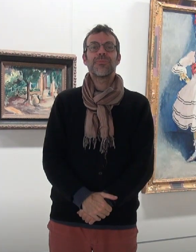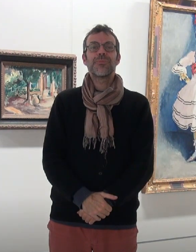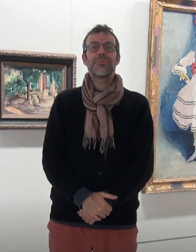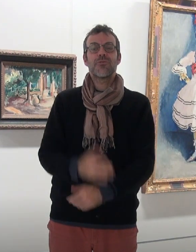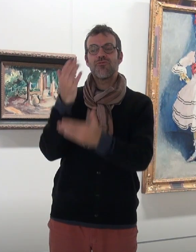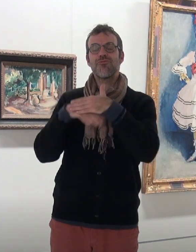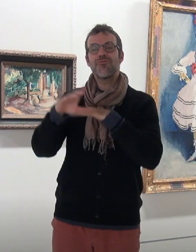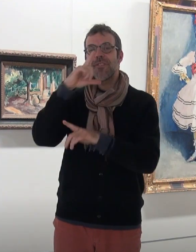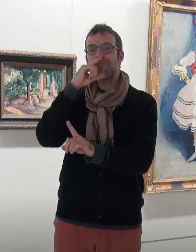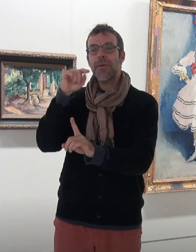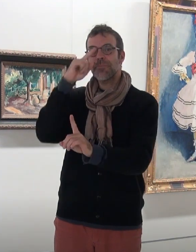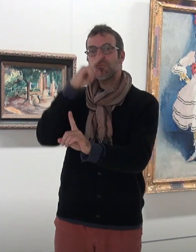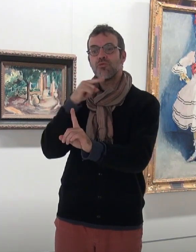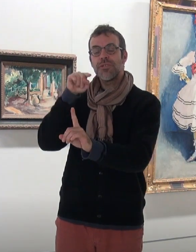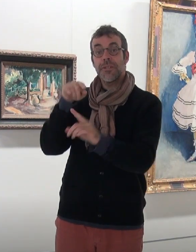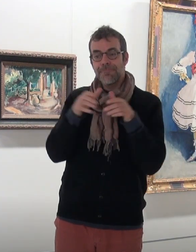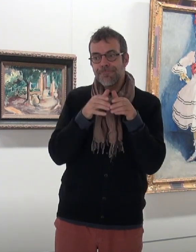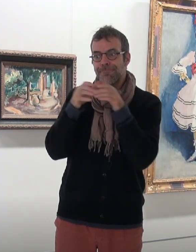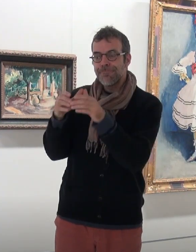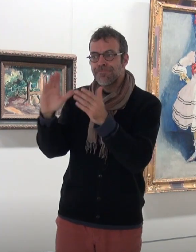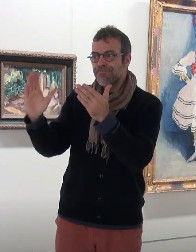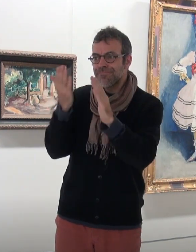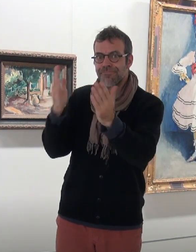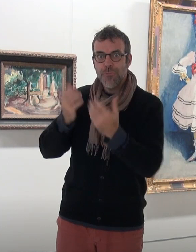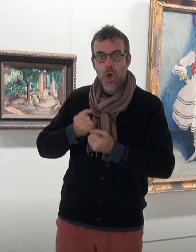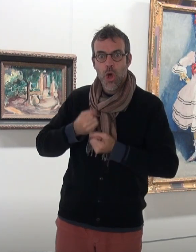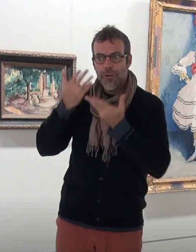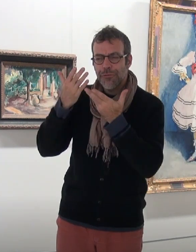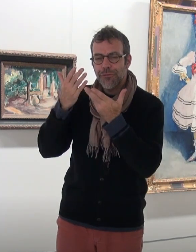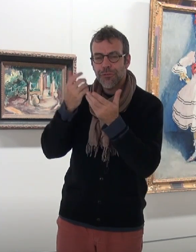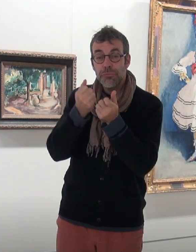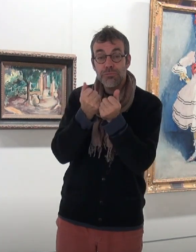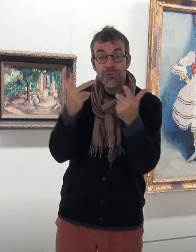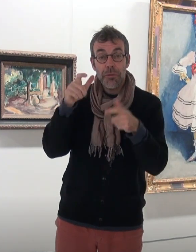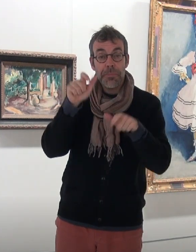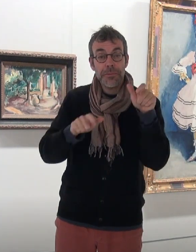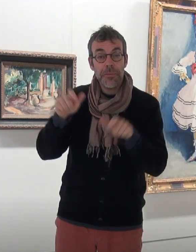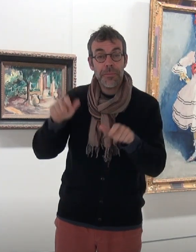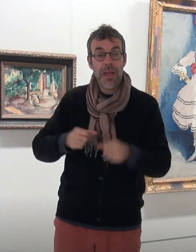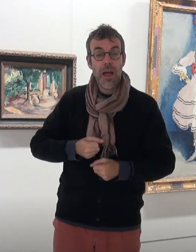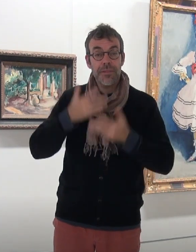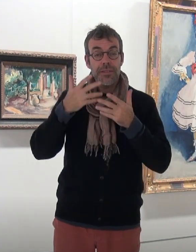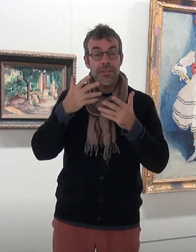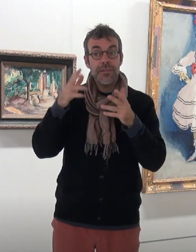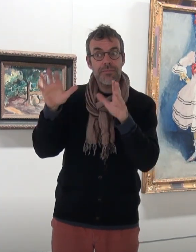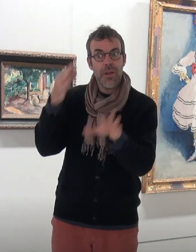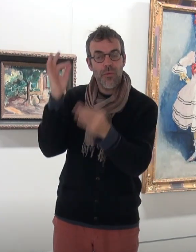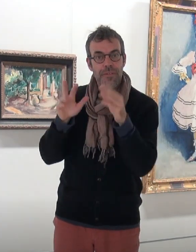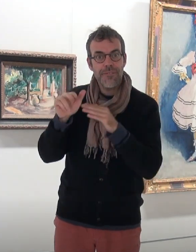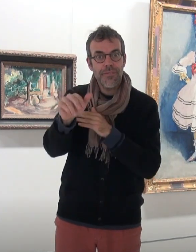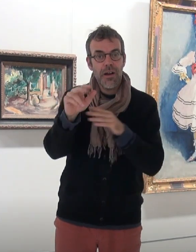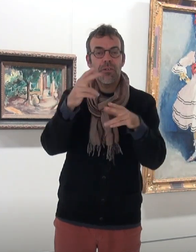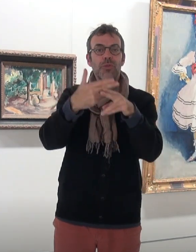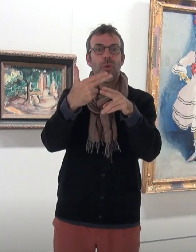Dans le musée Fabre, nous découvrirons les œuvres d'Alory, de Fabre, mais aussi d'Alexandre Cabanel.